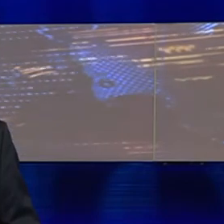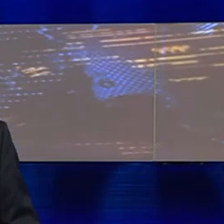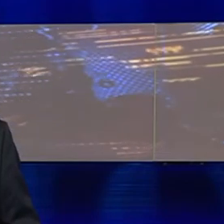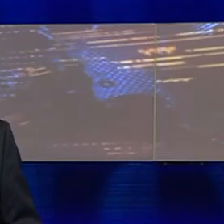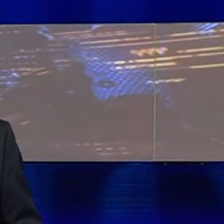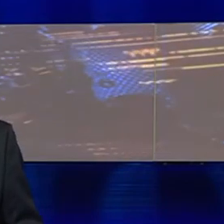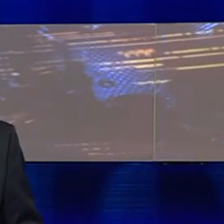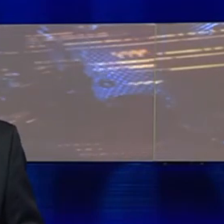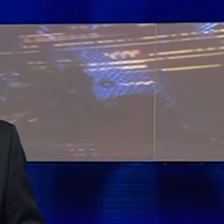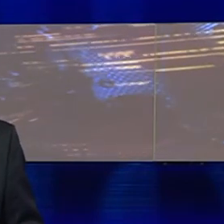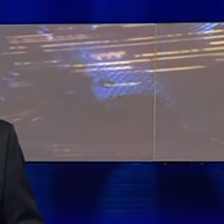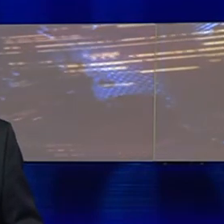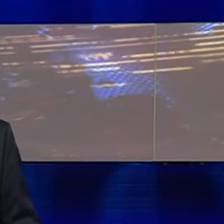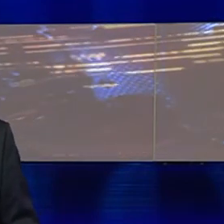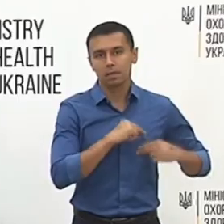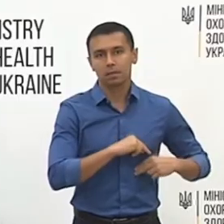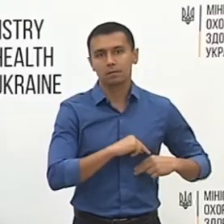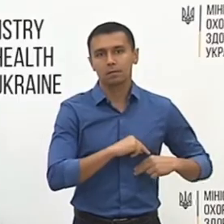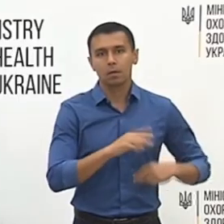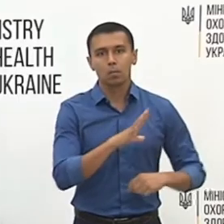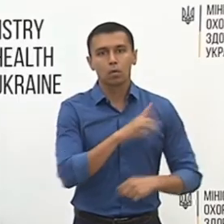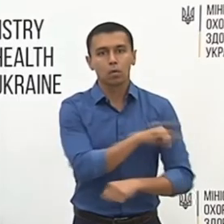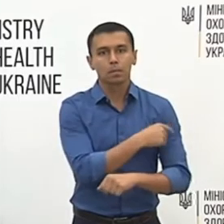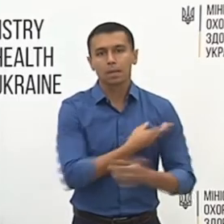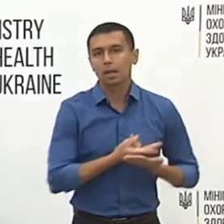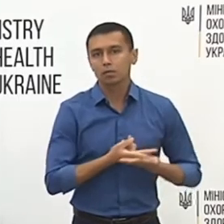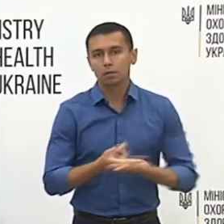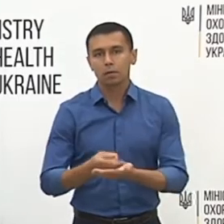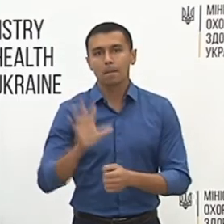області демонструють спалахи. Було госпіталізовано